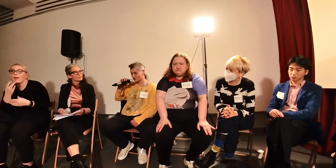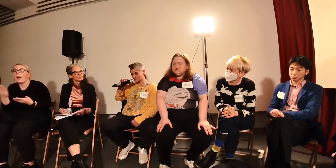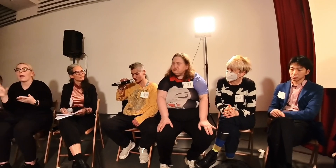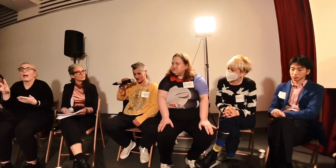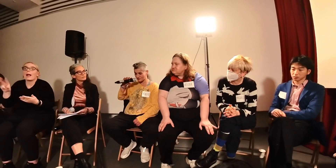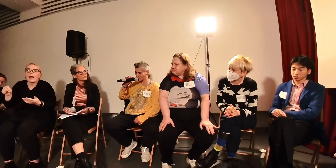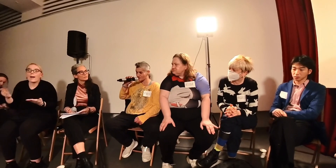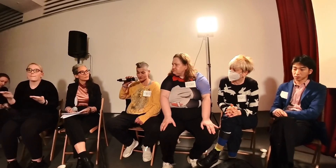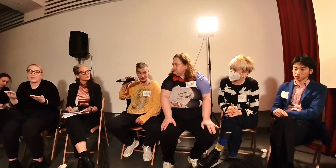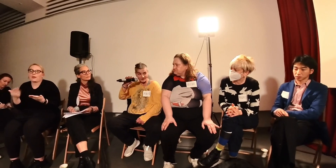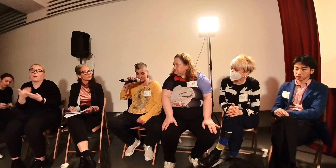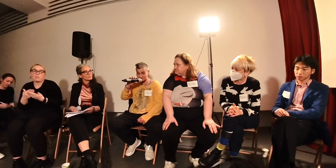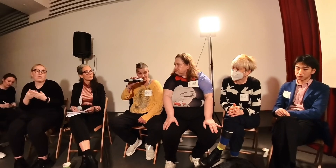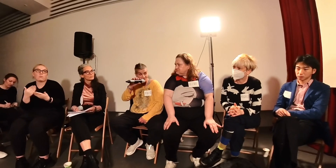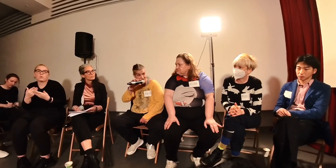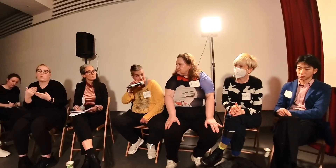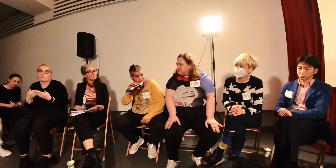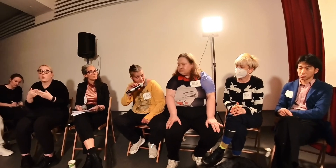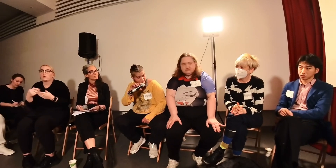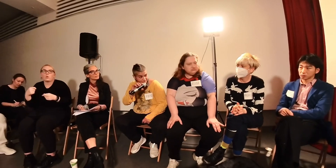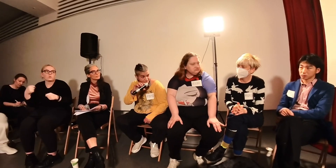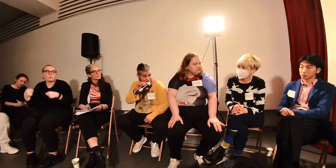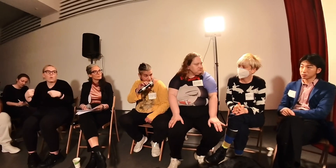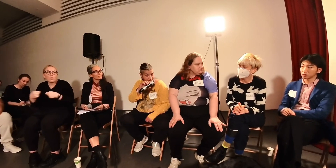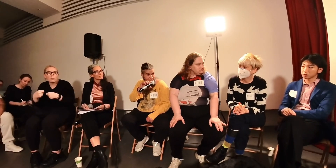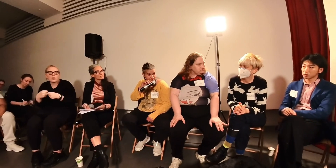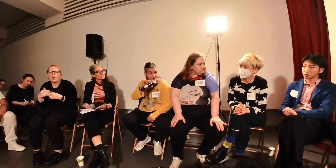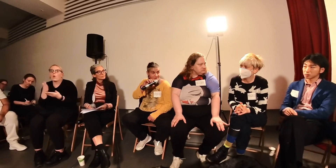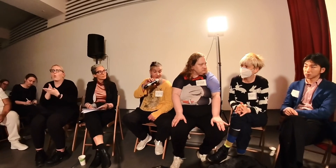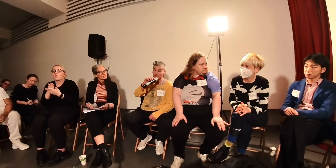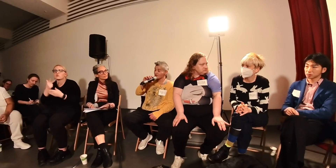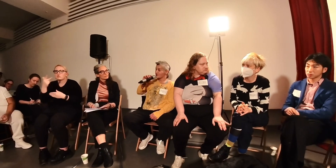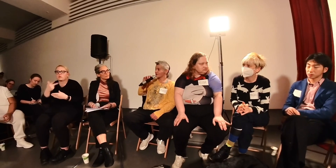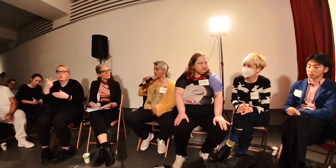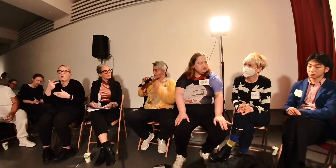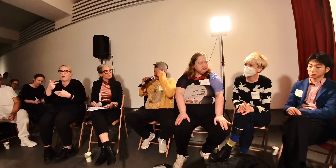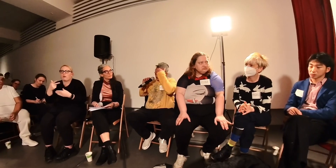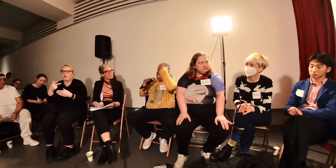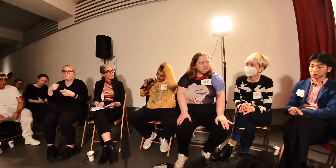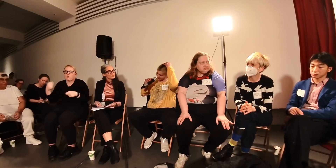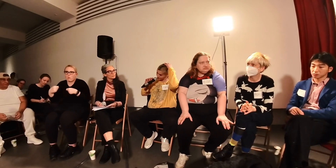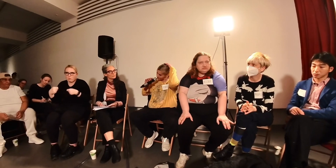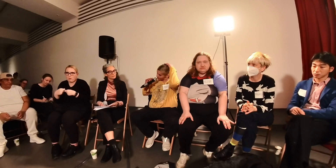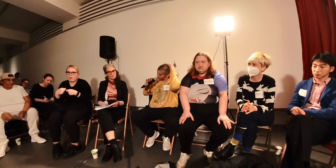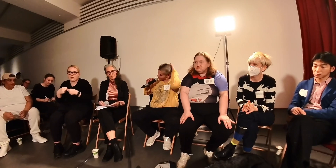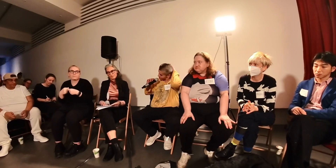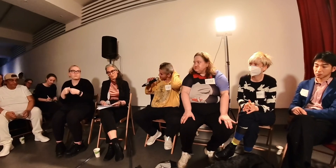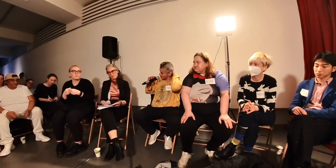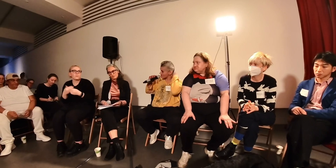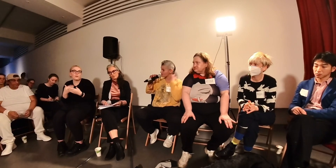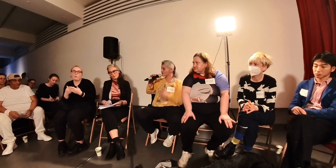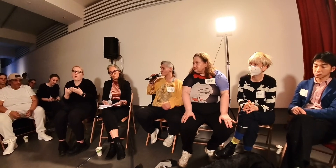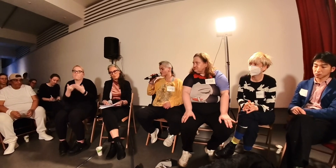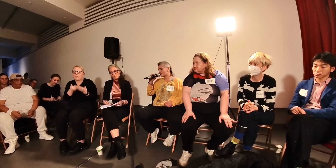díky tomu už nějak spolupracujeme 3 roky. Přes 3, viď? No, máme, jakoby hodně